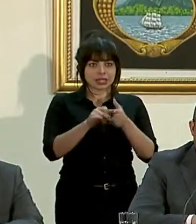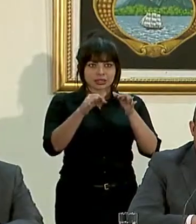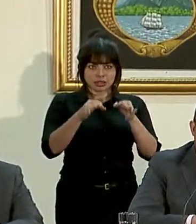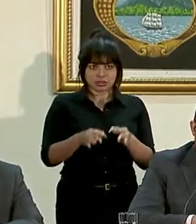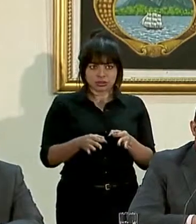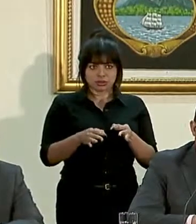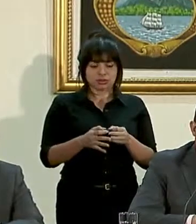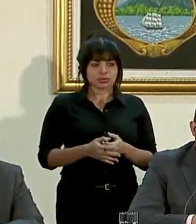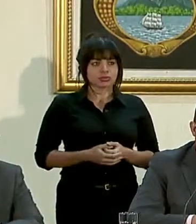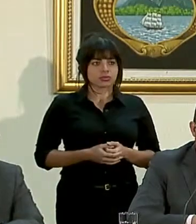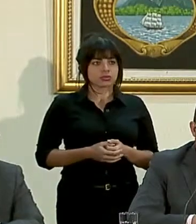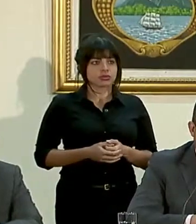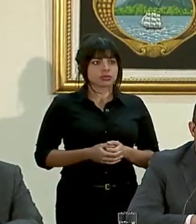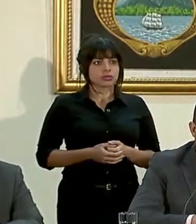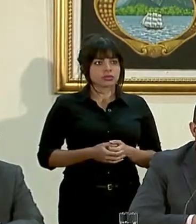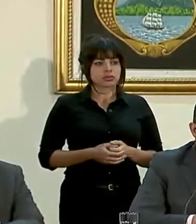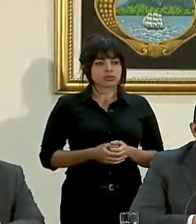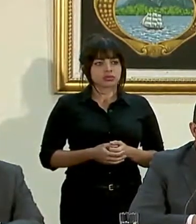decisión